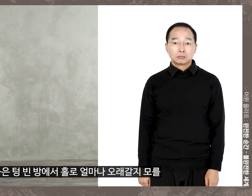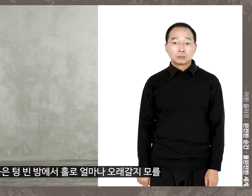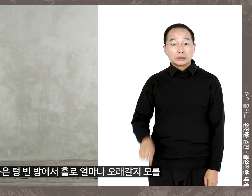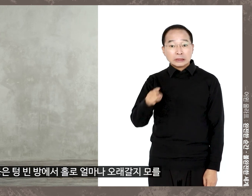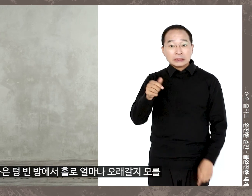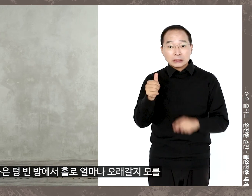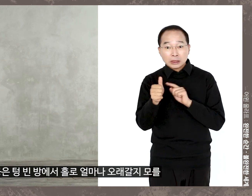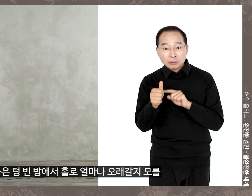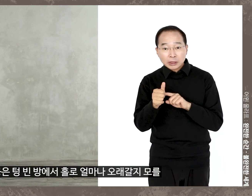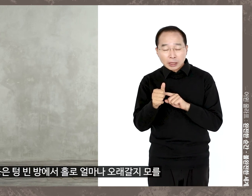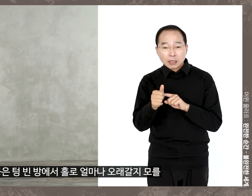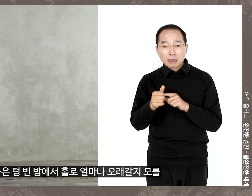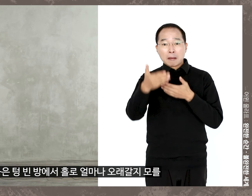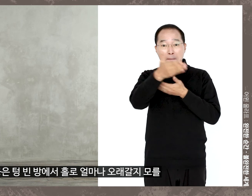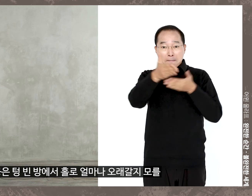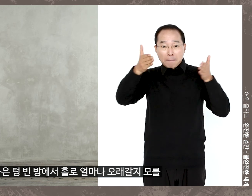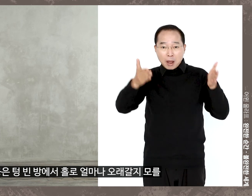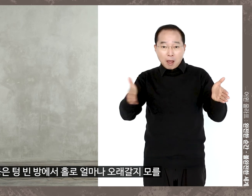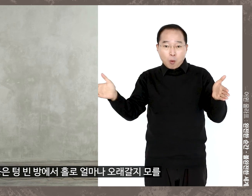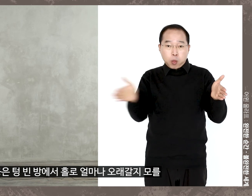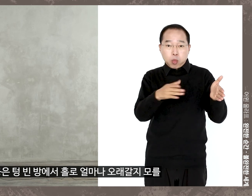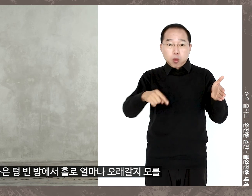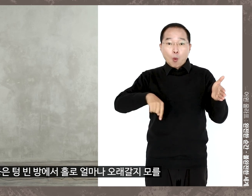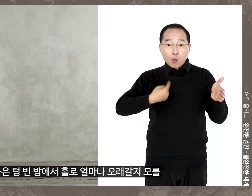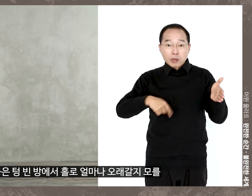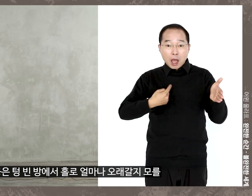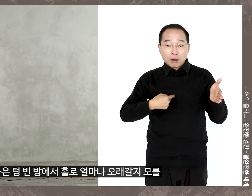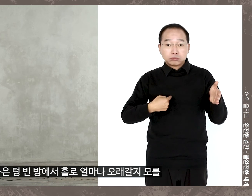주인공은 텅 빈 방에서 홀로